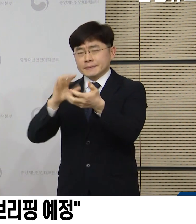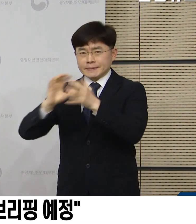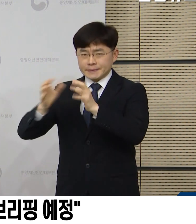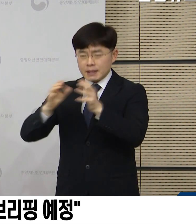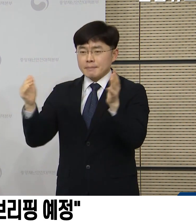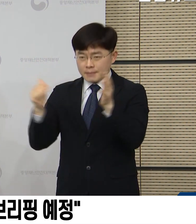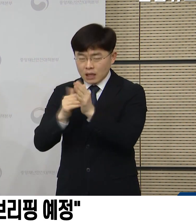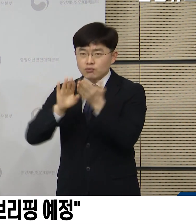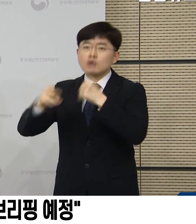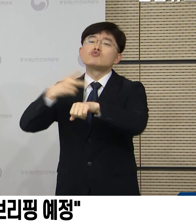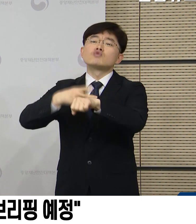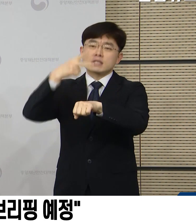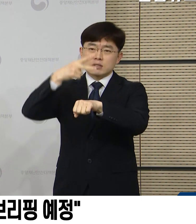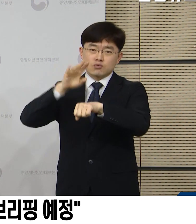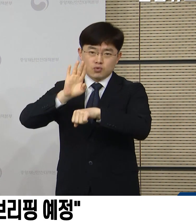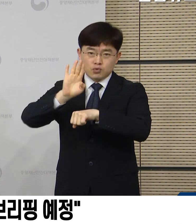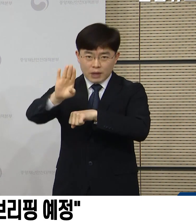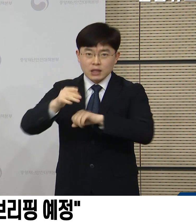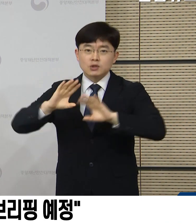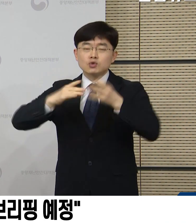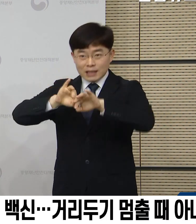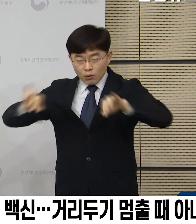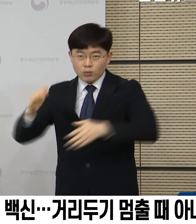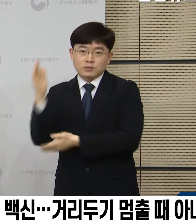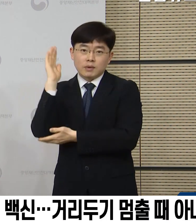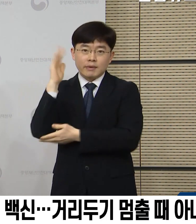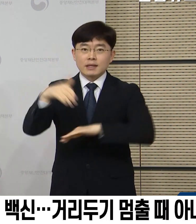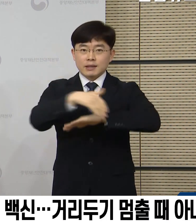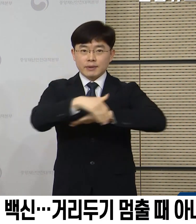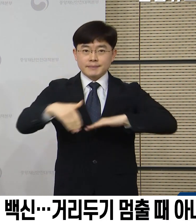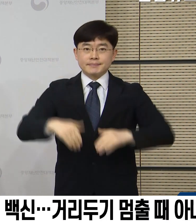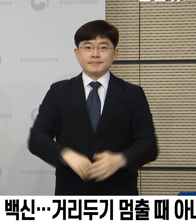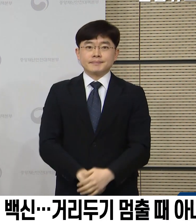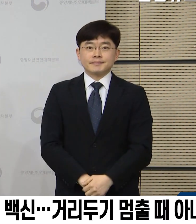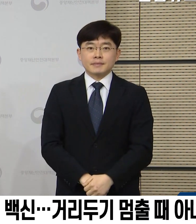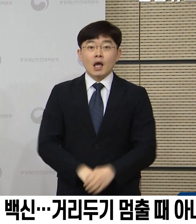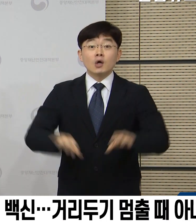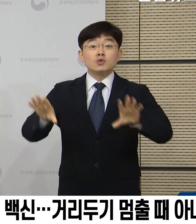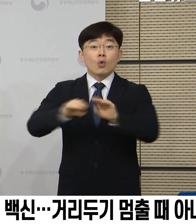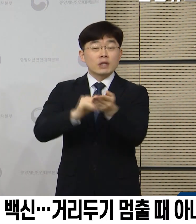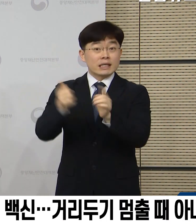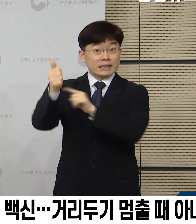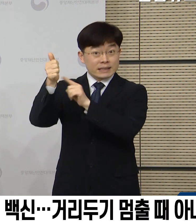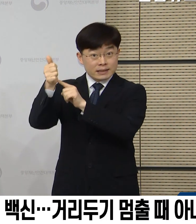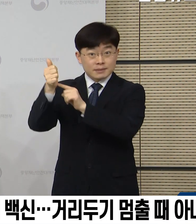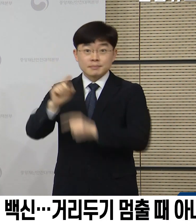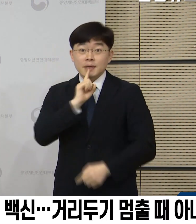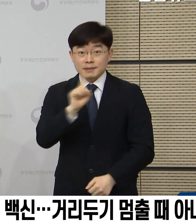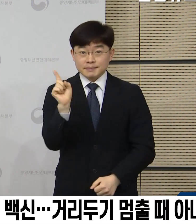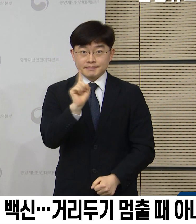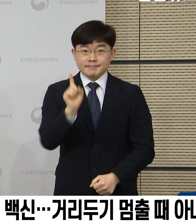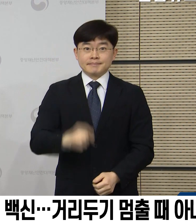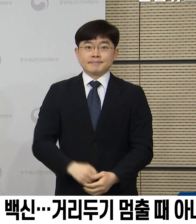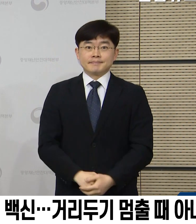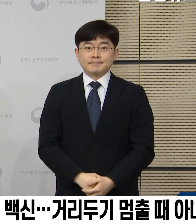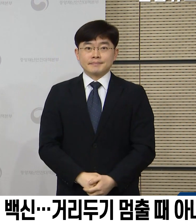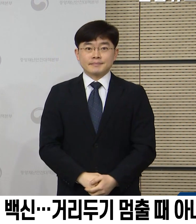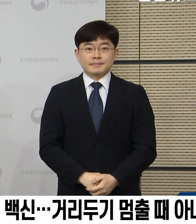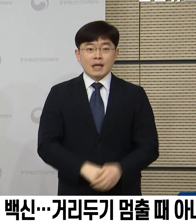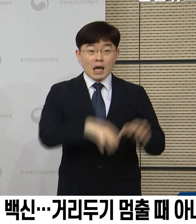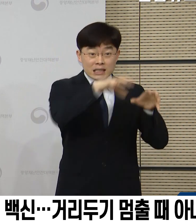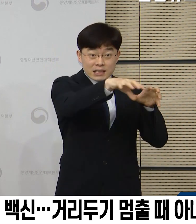별도로 교육부 총리께서 브리핑할 예정입니다. 정세균 총리께서는 오늘 회의에서